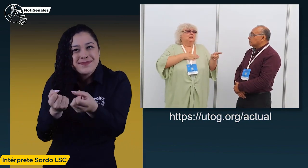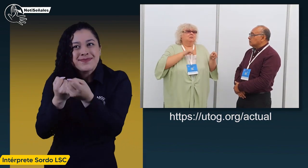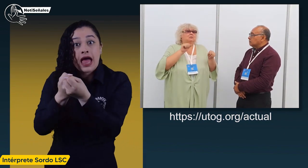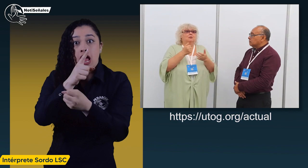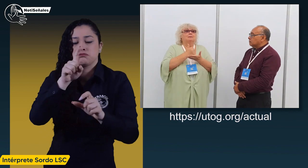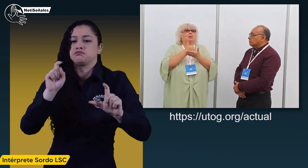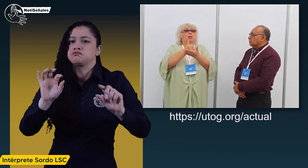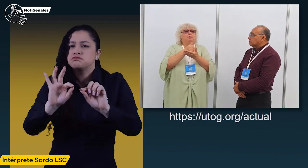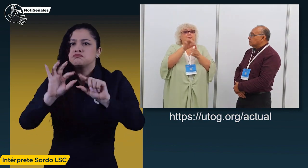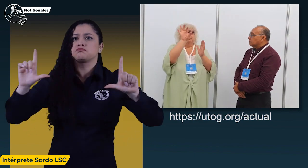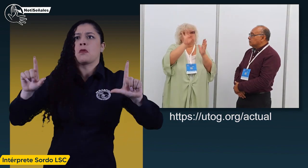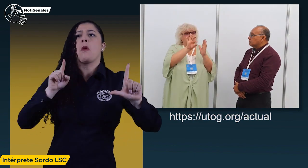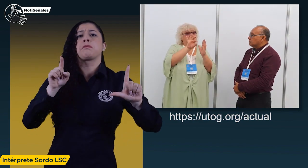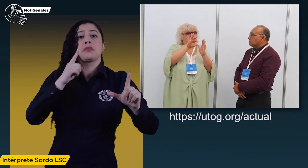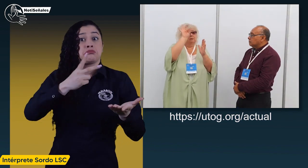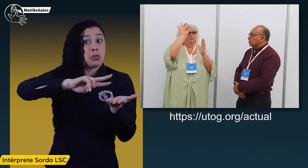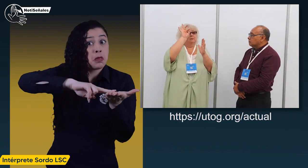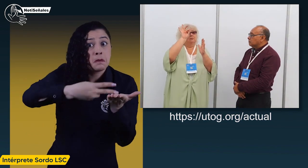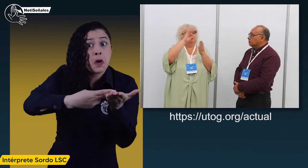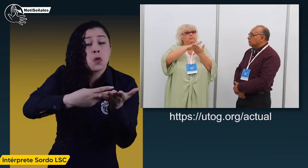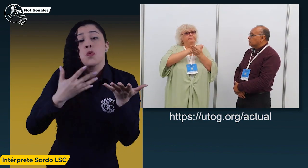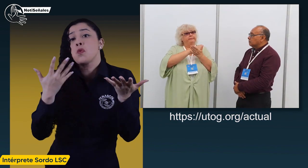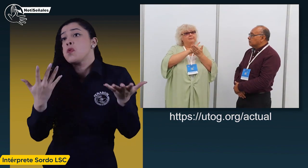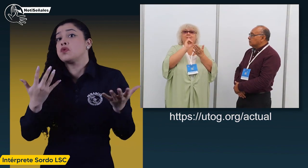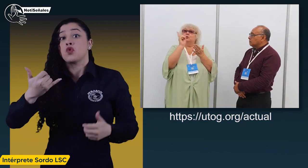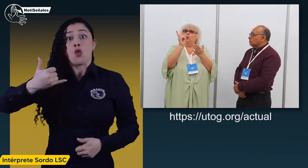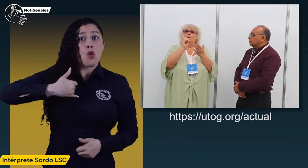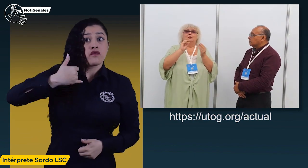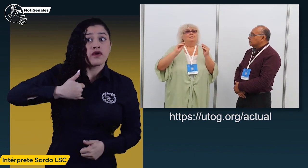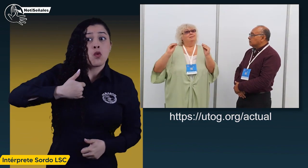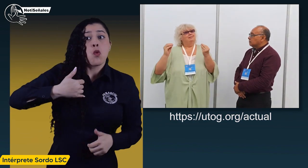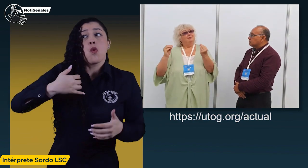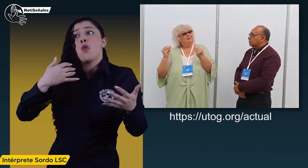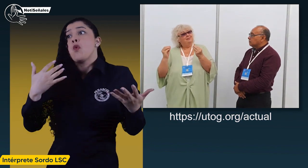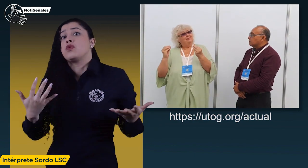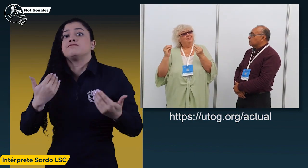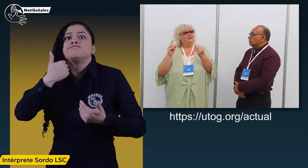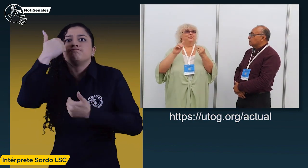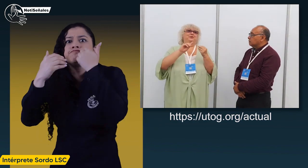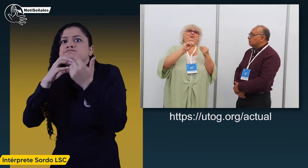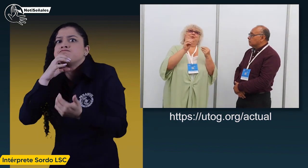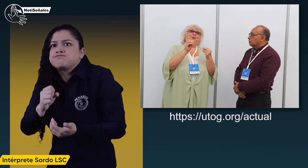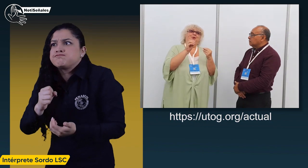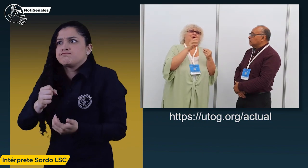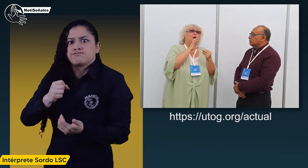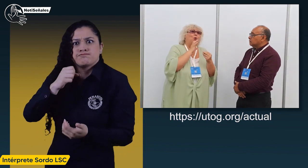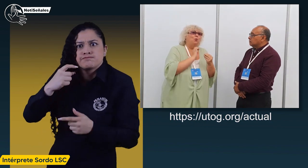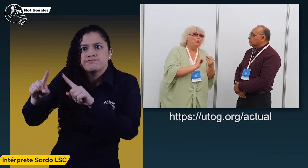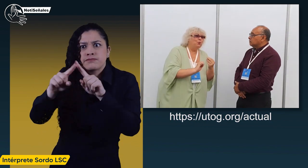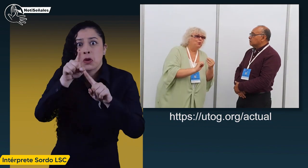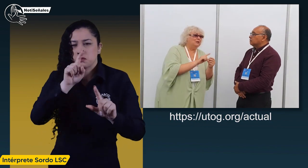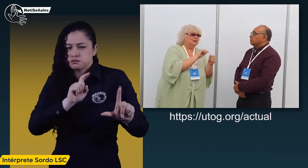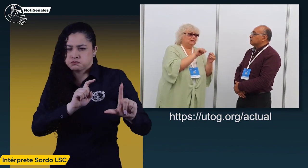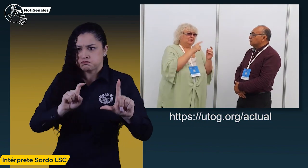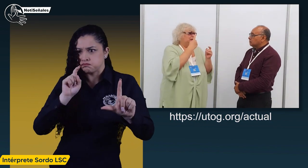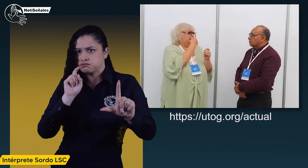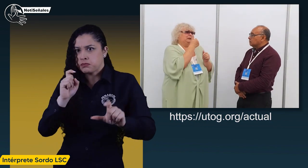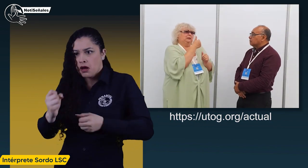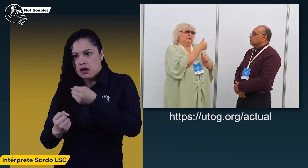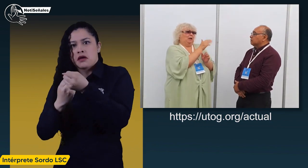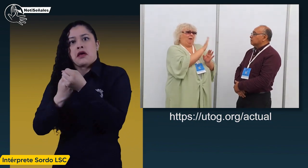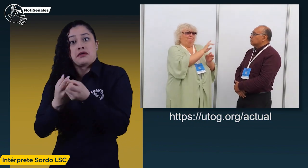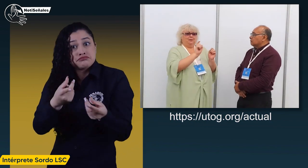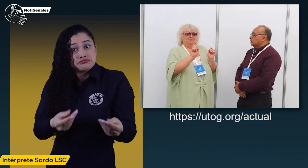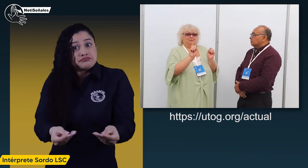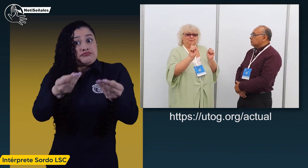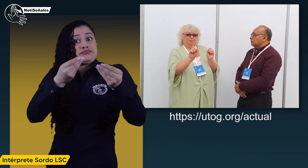verás que puedes contribuir ya sea los intérpretes o jóvenes adultos mayores entre otros tras seleccionar el destino de tu donación